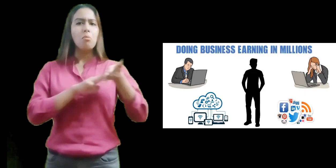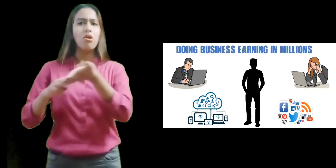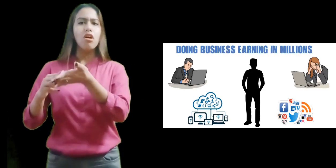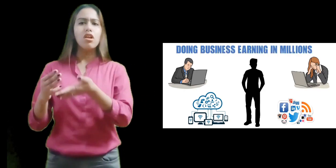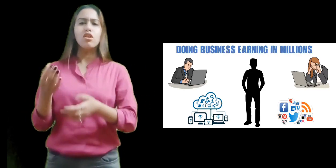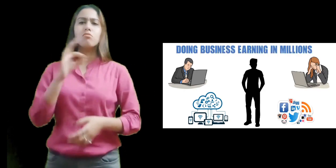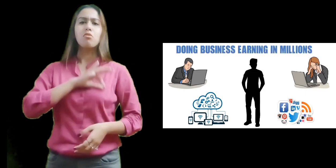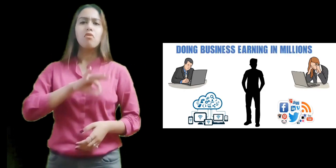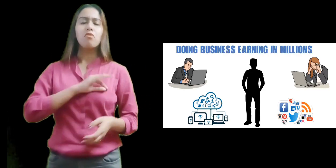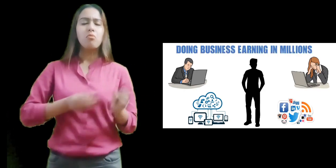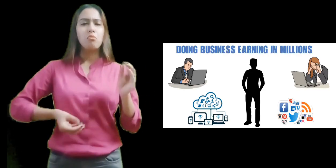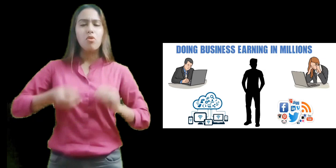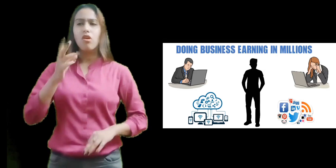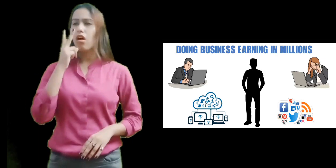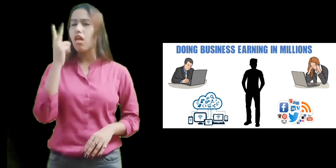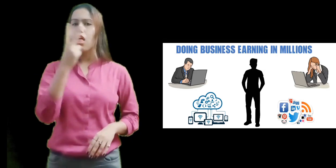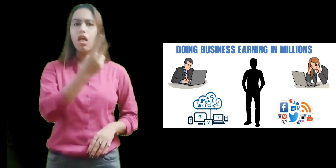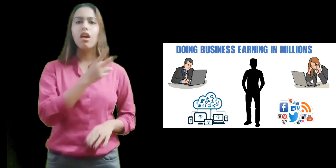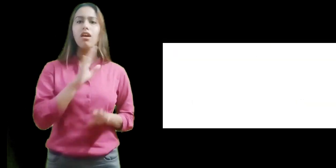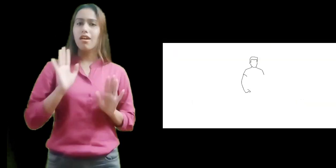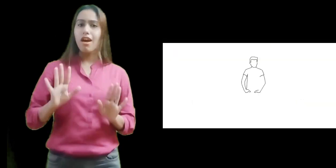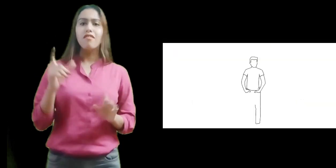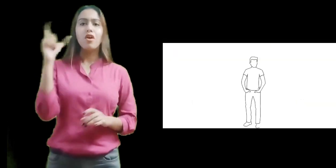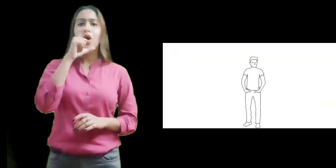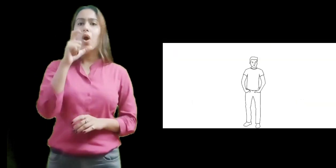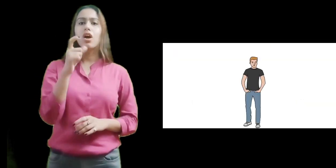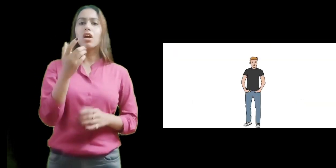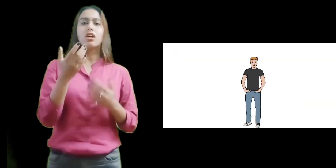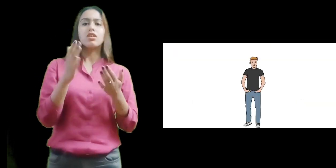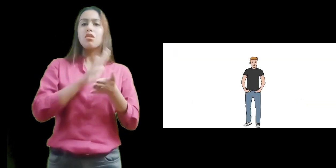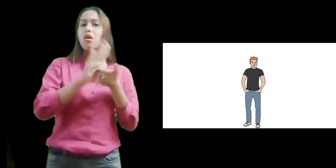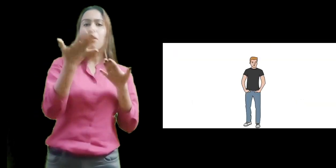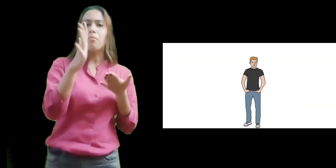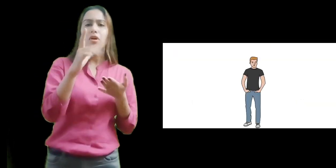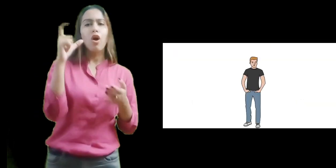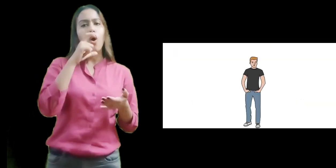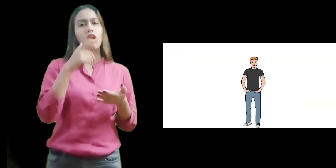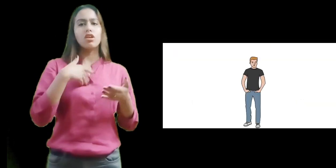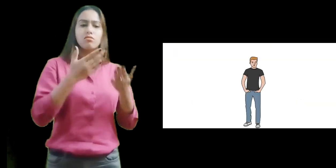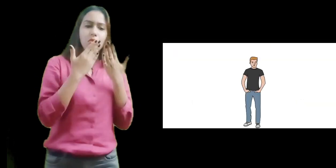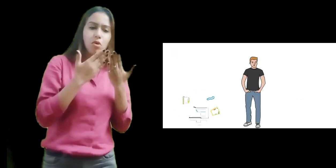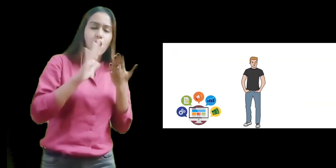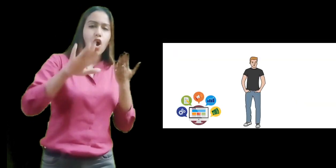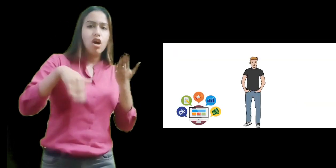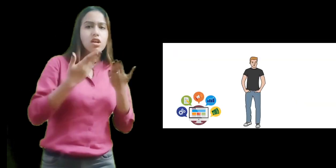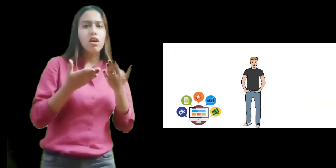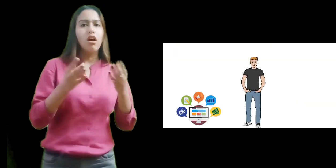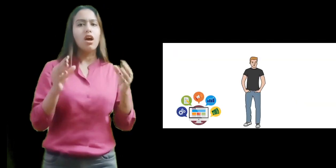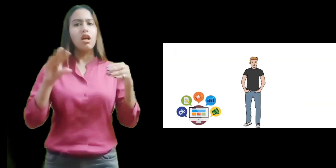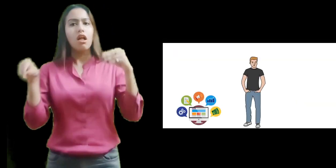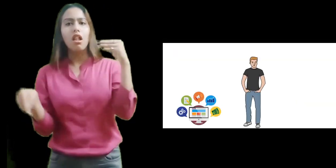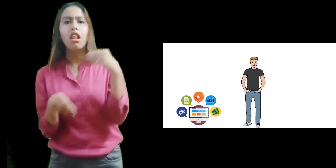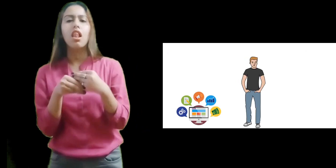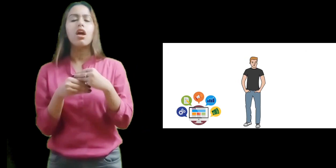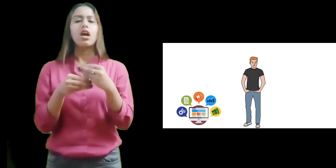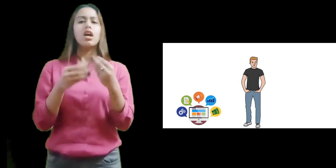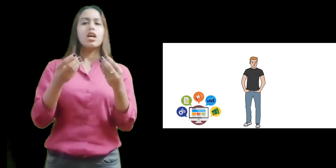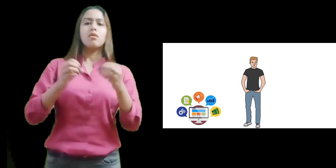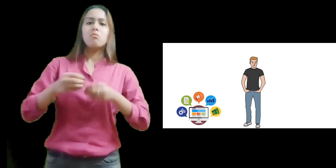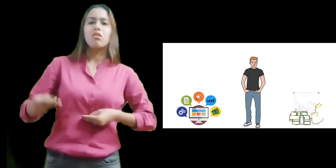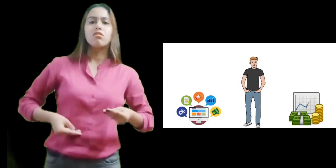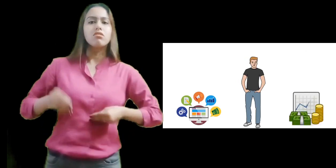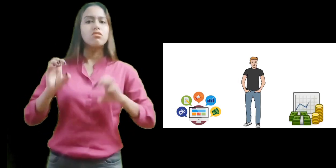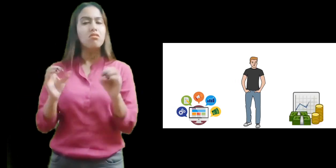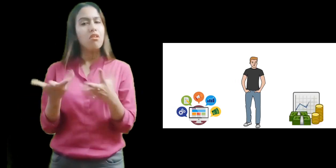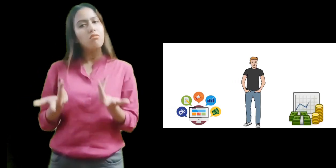खत्म करने से पहले ही। एग्जाम्पल, एलेक्स ट्यू एक 21 साल का लड़का था जिसे बिजनेस मैनेजमेंट कोर्स में एडमिशन लेना था। पैसे की थोड़ी प्रॉब्लम थी